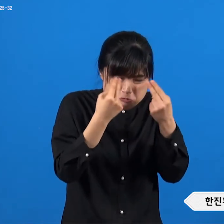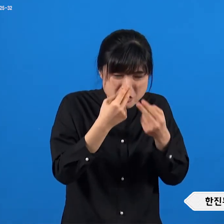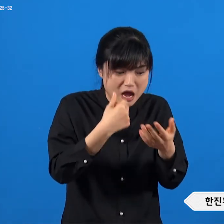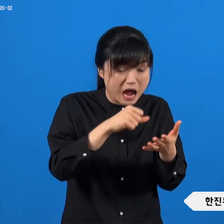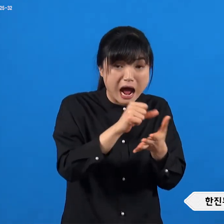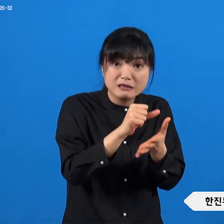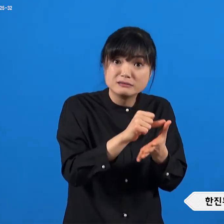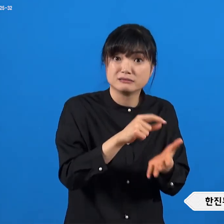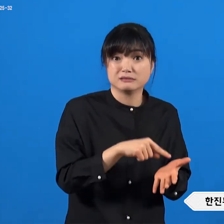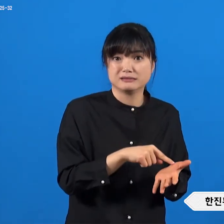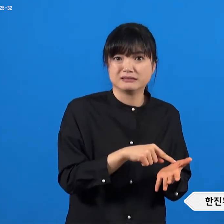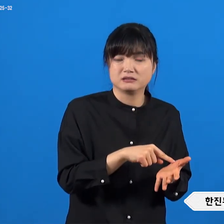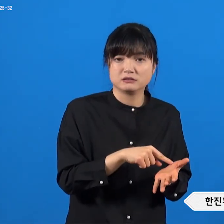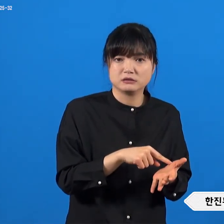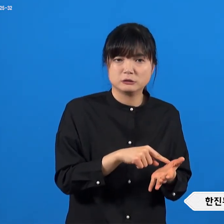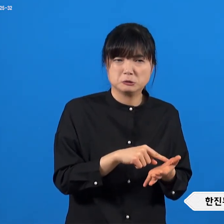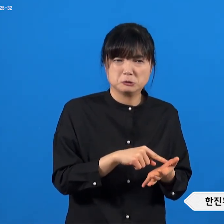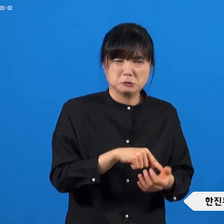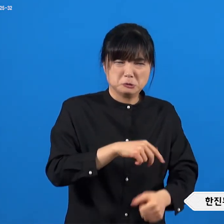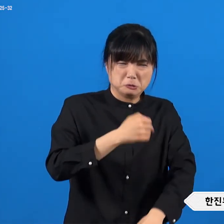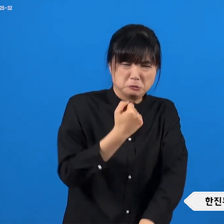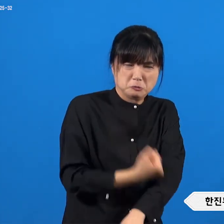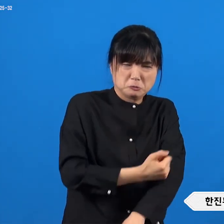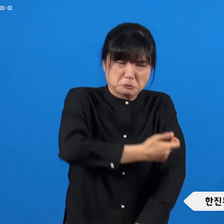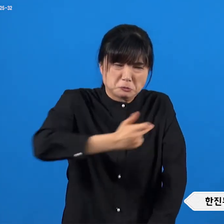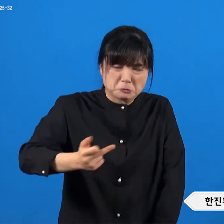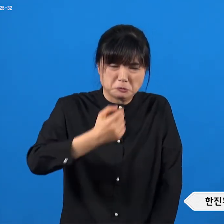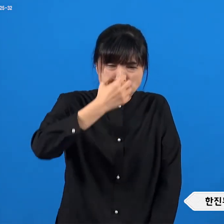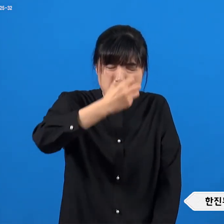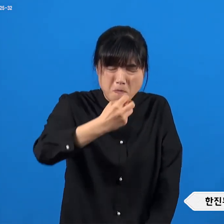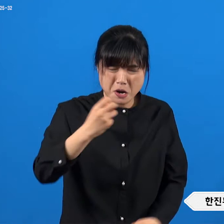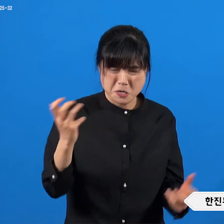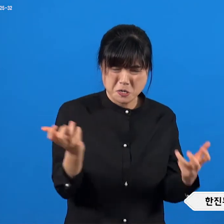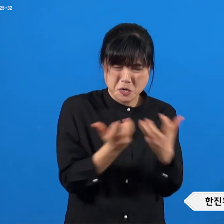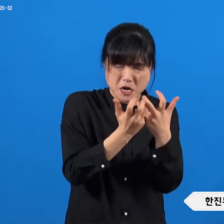있는 아들, 잘못된 공로의식이 꽉 차 있는